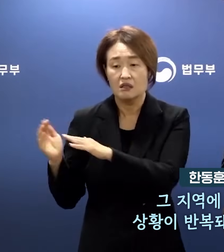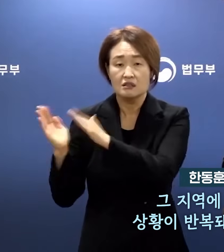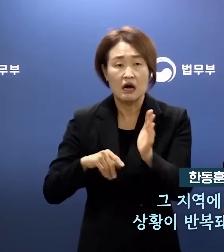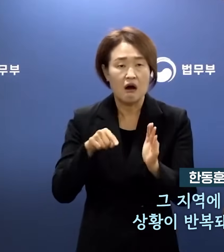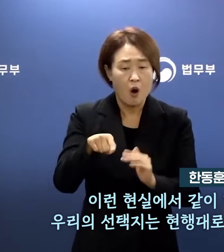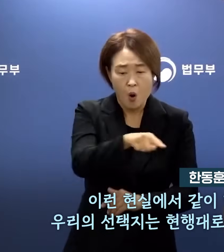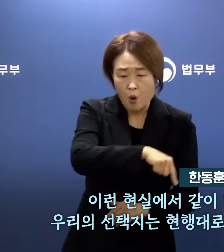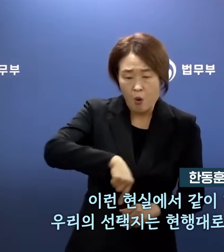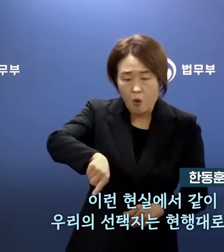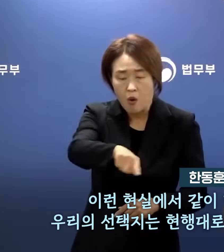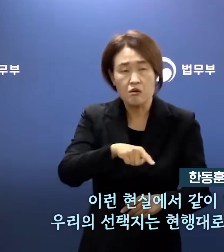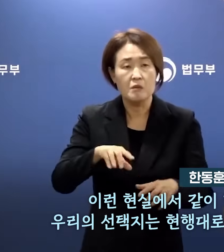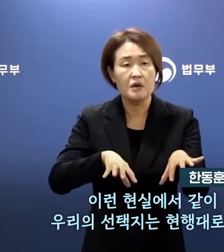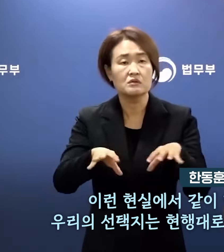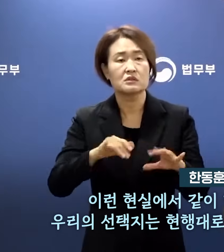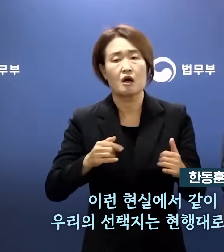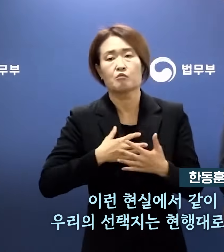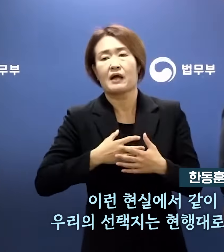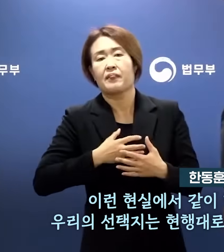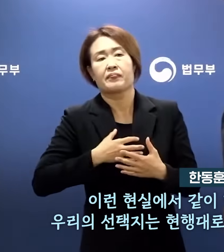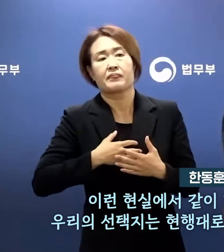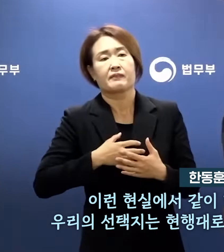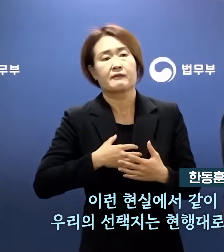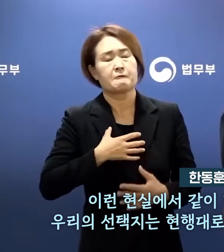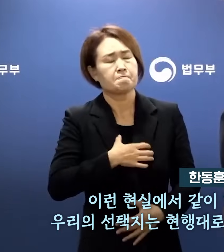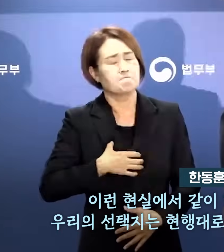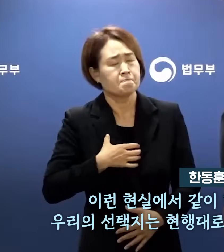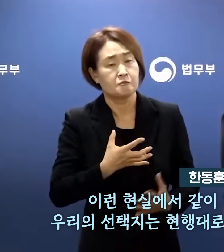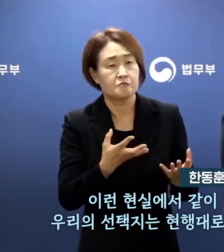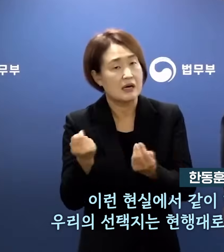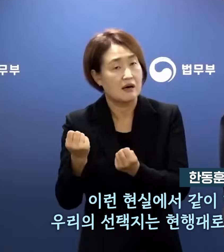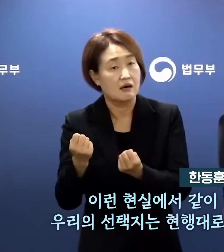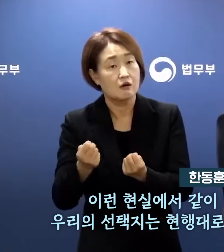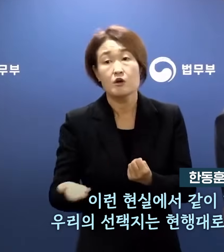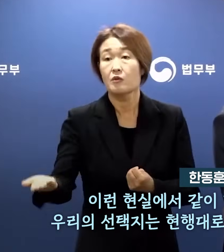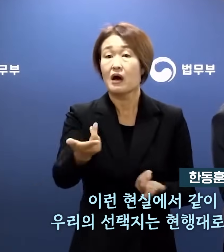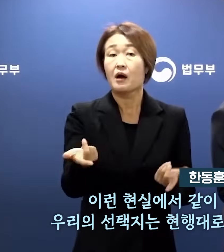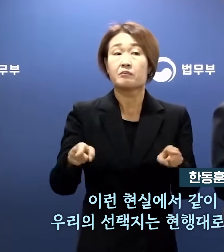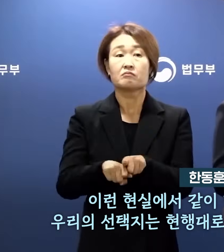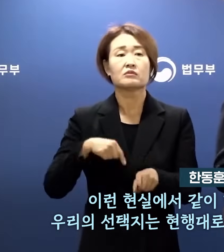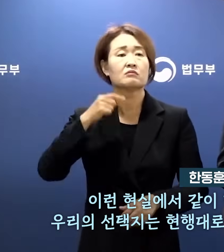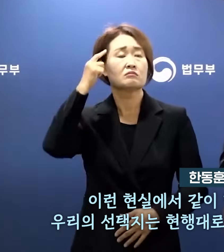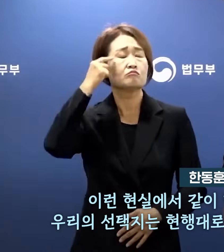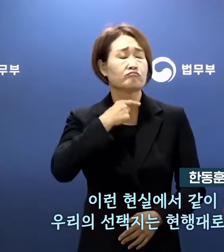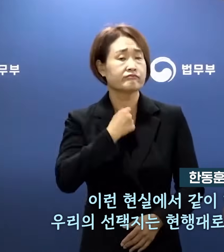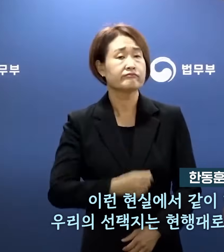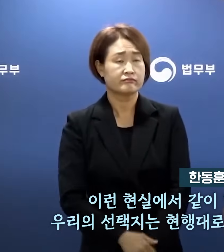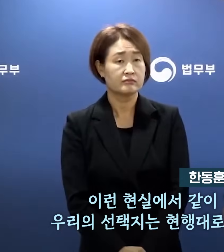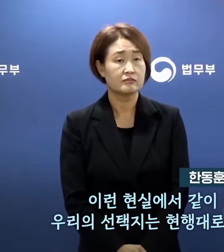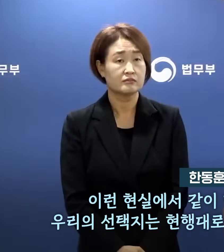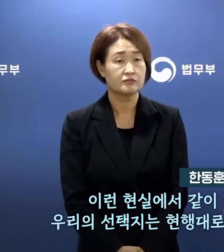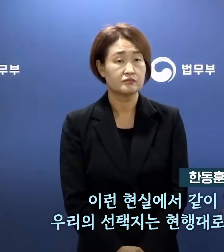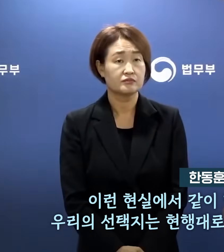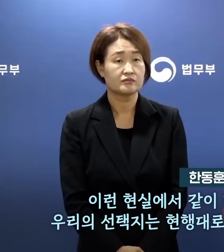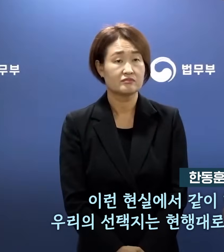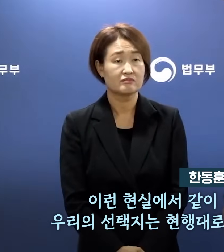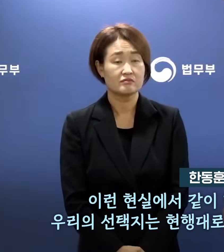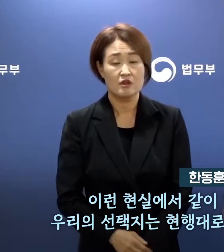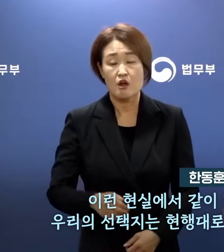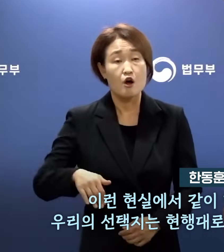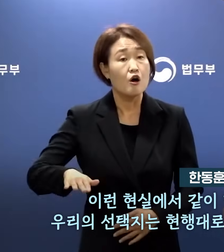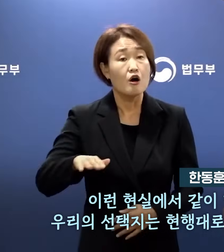않았습니까? 이런 현실에서 한번 같이 한번 생각해 봐 주시죠. 우리의 선택지는